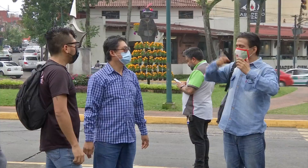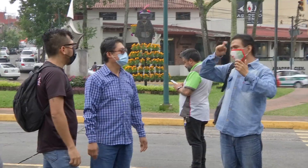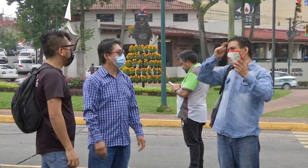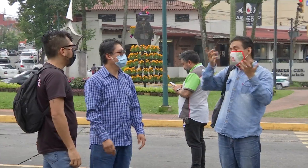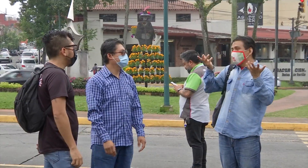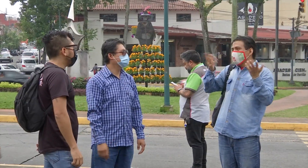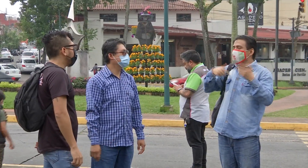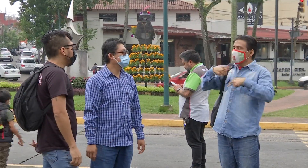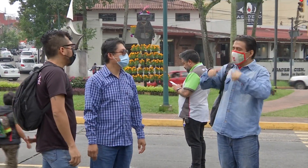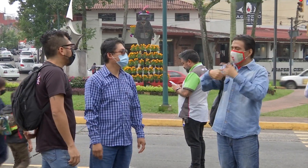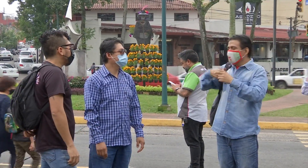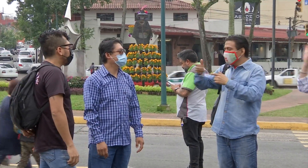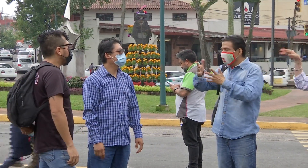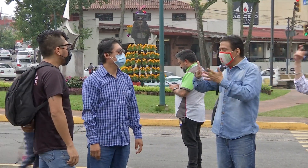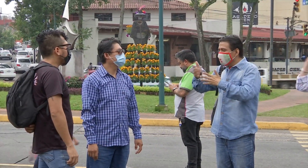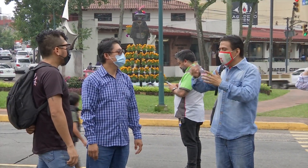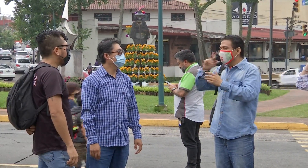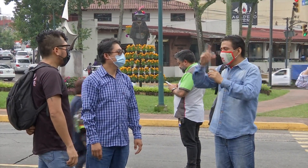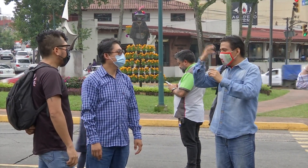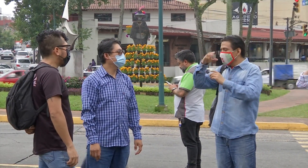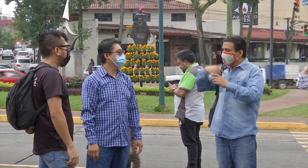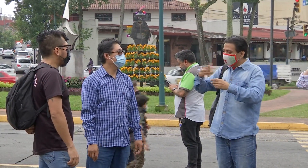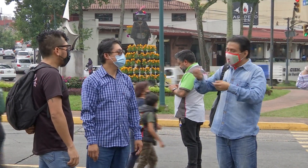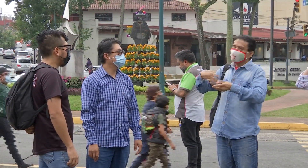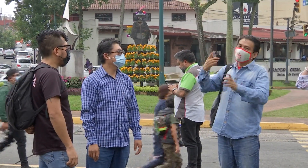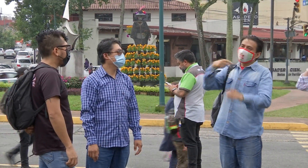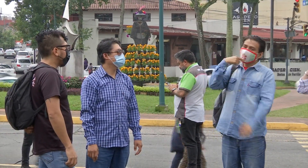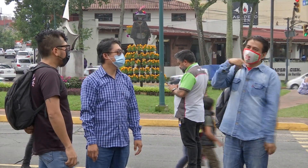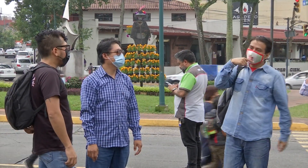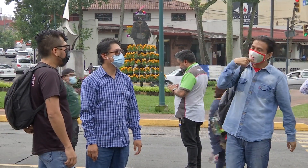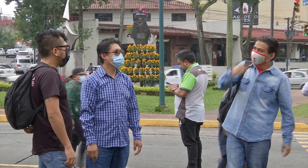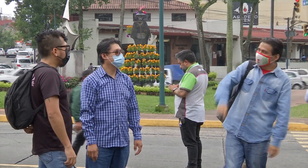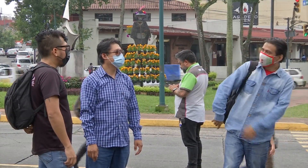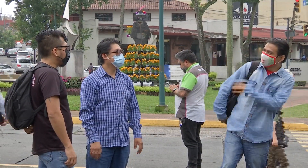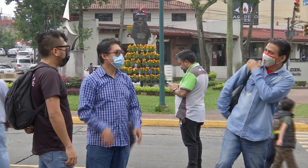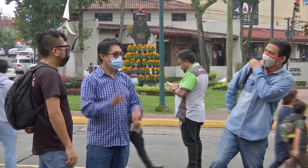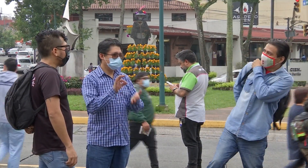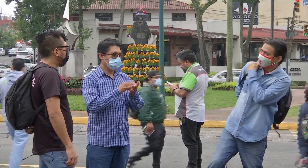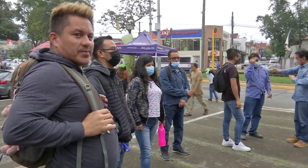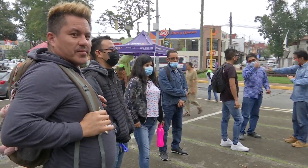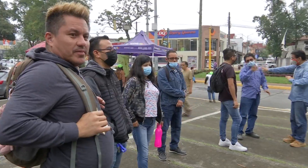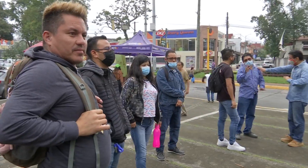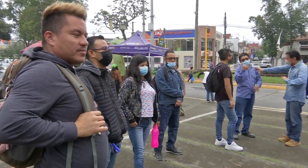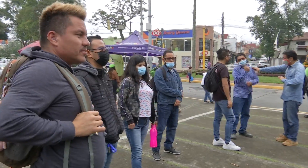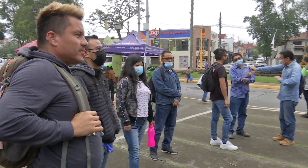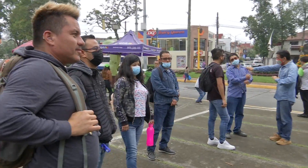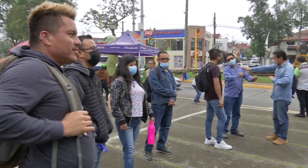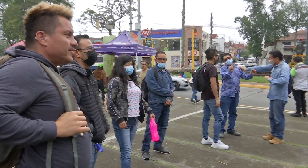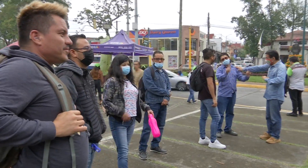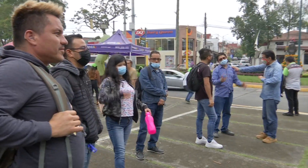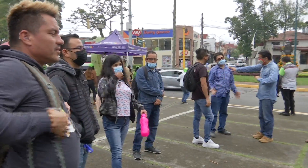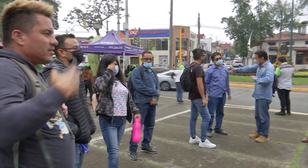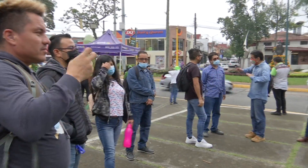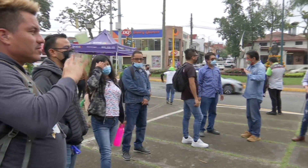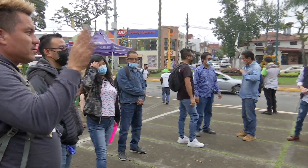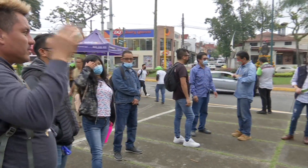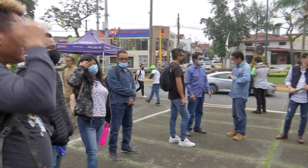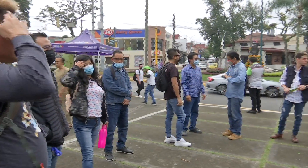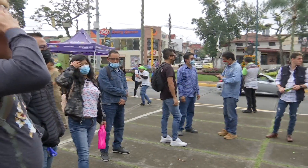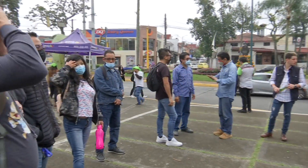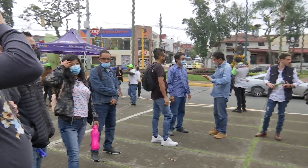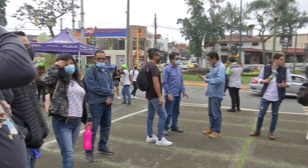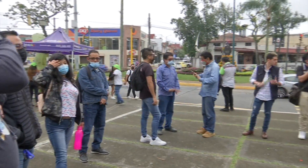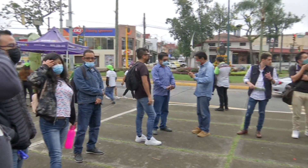se refleja en una poca accesibilidad, acompañamiento e inclusión de las instituciones. Casa Sorda, integrada a la